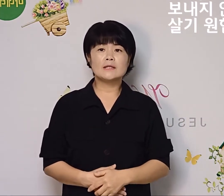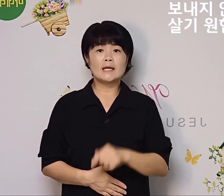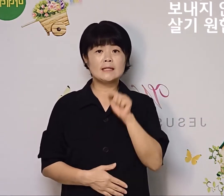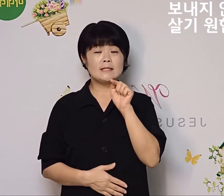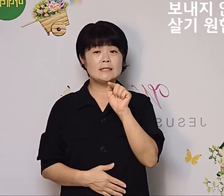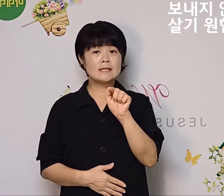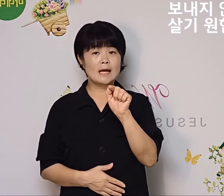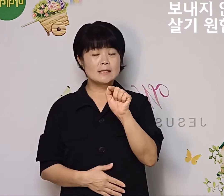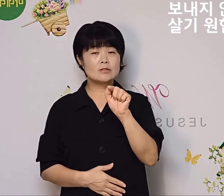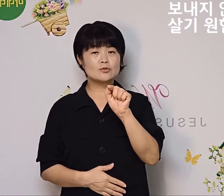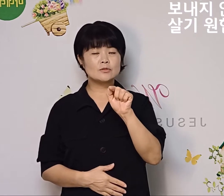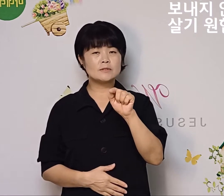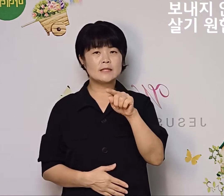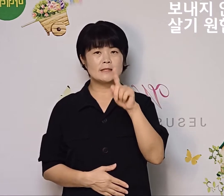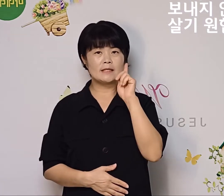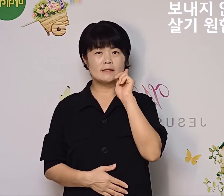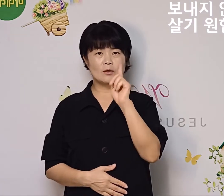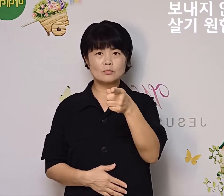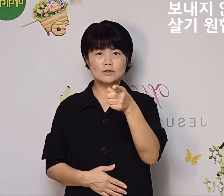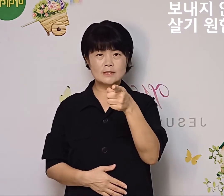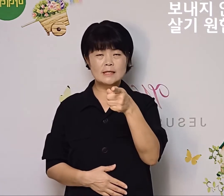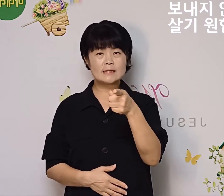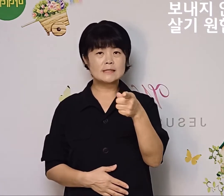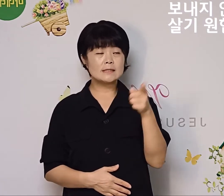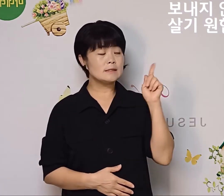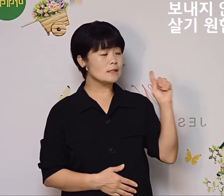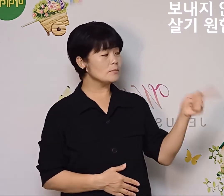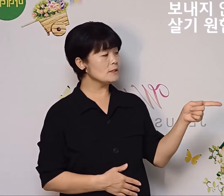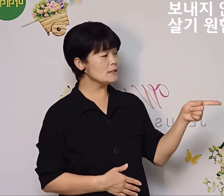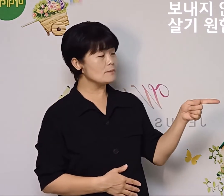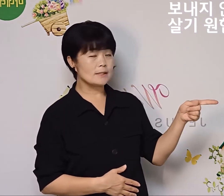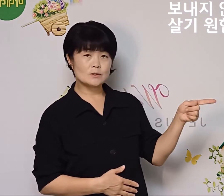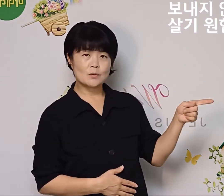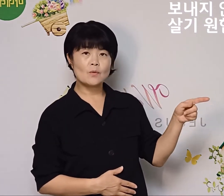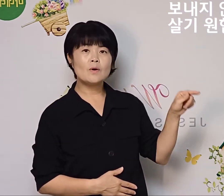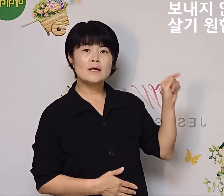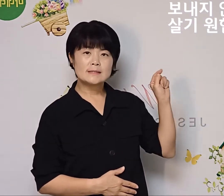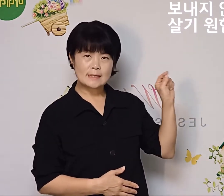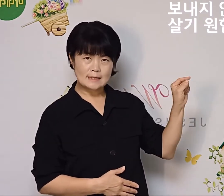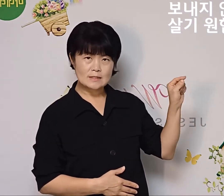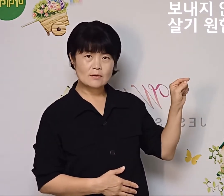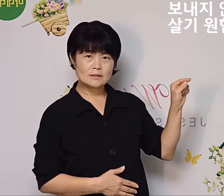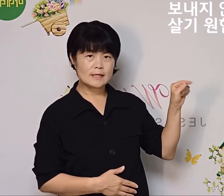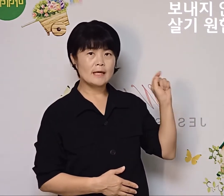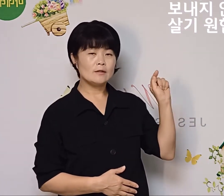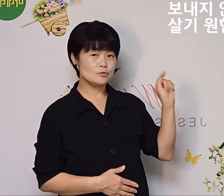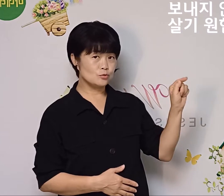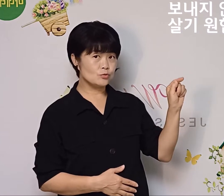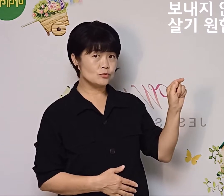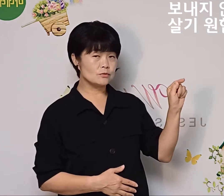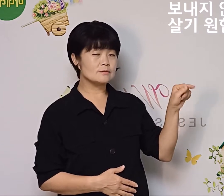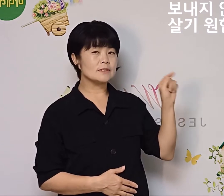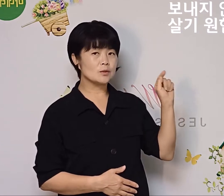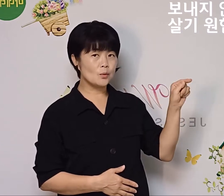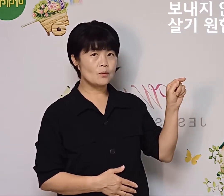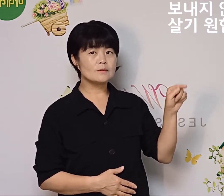헛되이 이를 가리켜 주시면 되는데 이를 너무 이렇게 삿대질 쫙 피시지 마시고 약간 성글게 톡